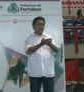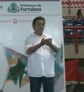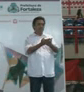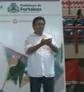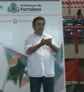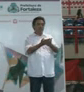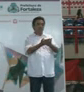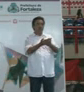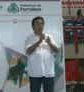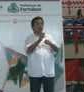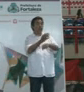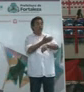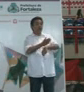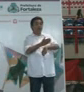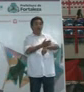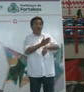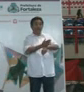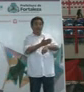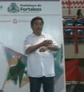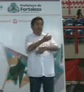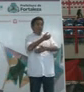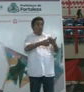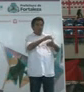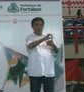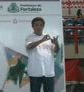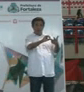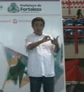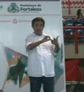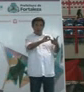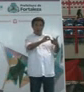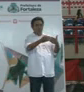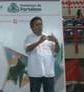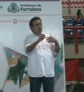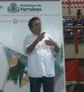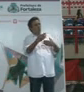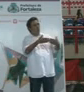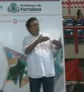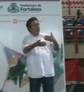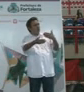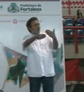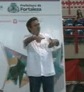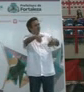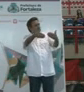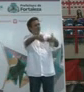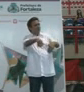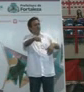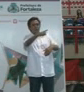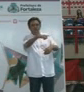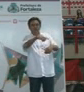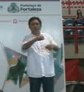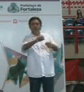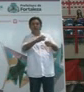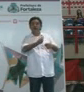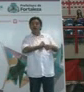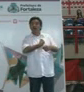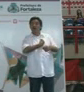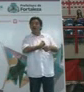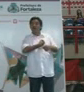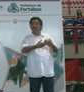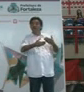melhor exercício para a prova do Enem ou para qualquer curso que vocês façam na